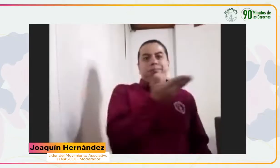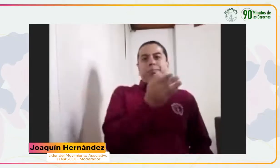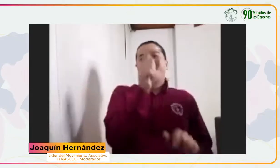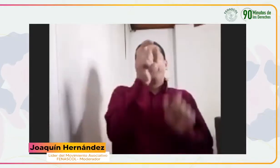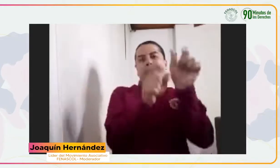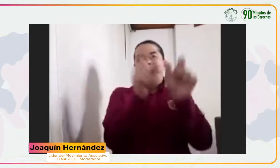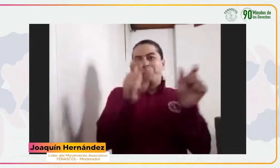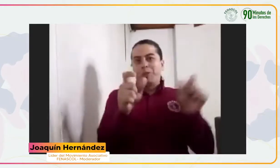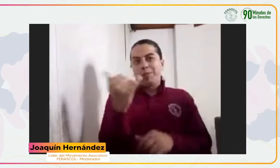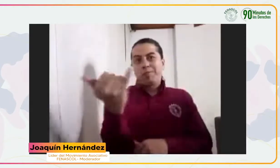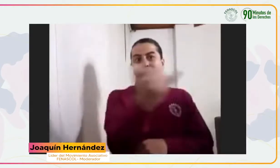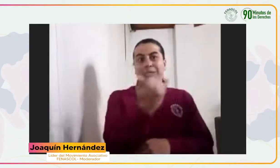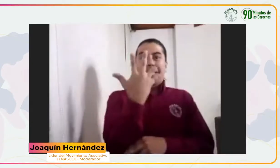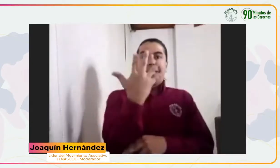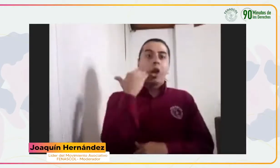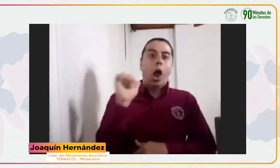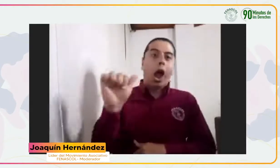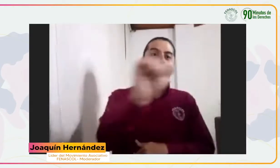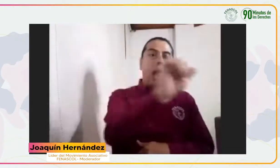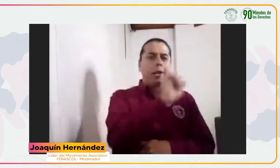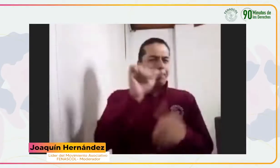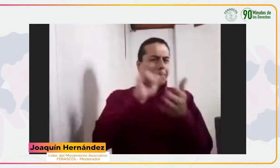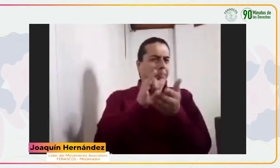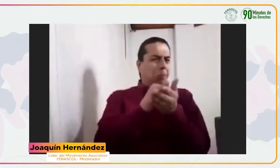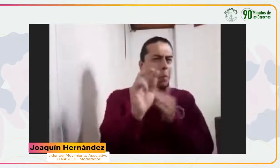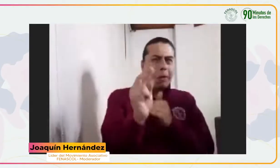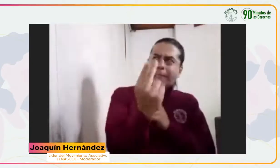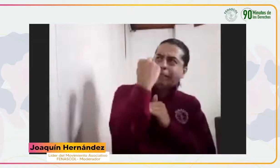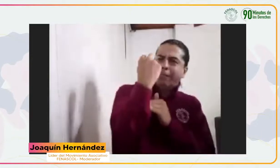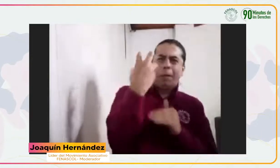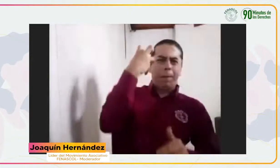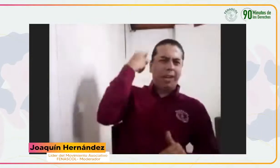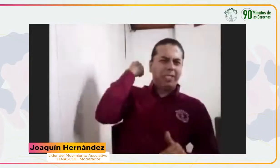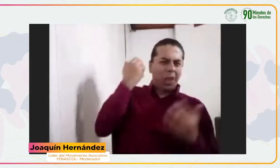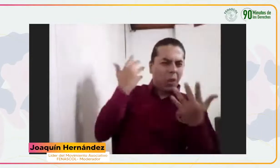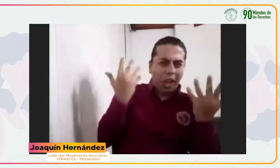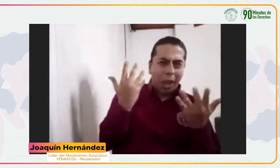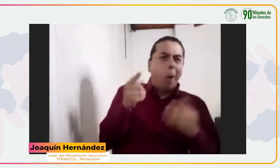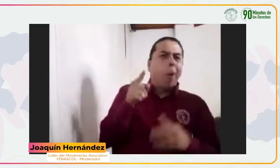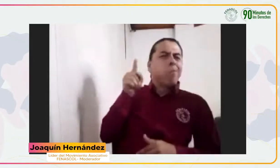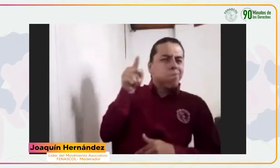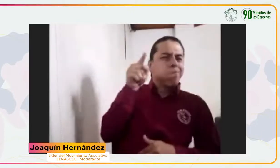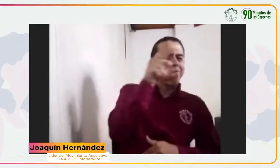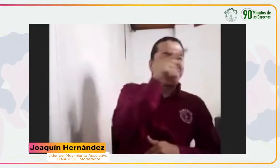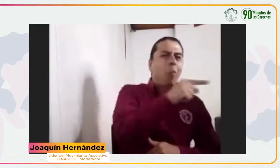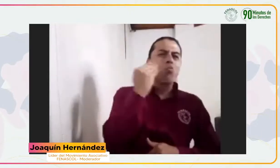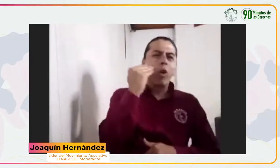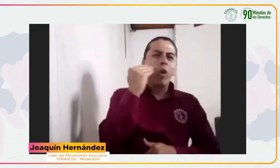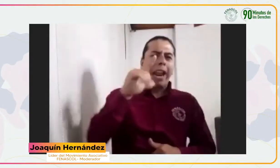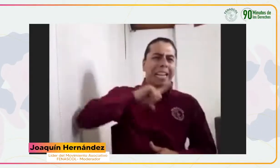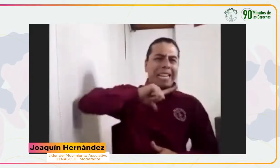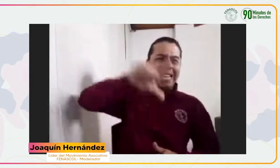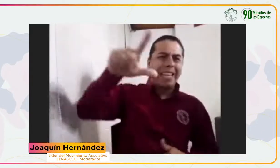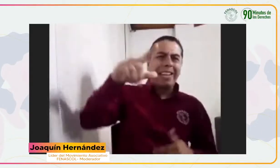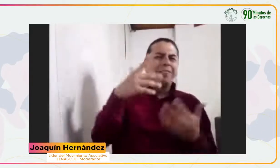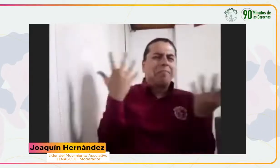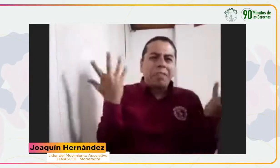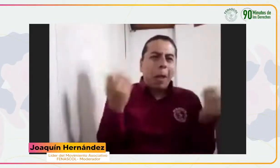sentimos una gran admiración por ustedes como mujeres, también viendo un poco hacia el pasado,